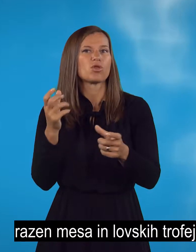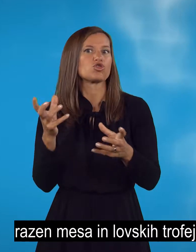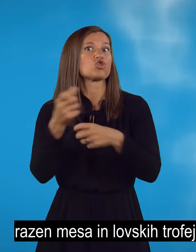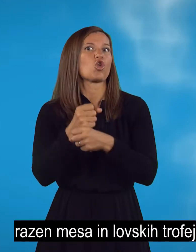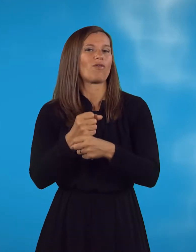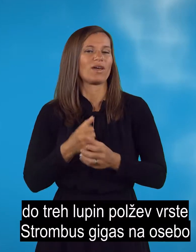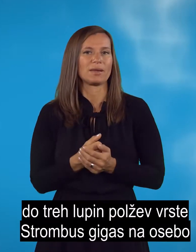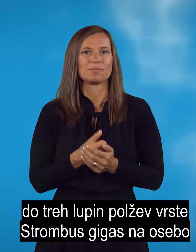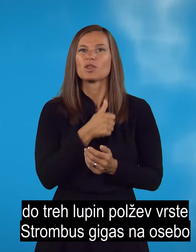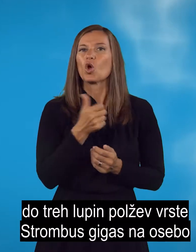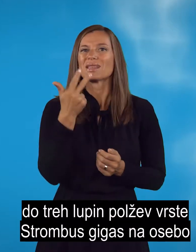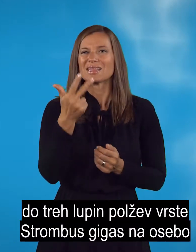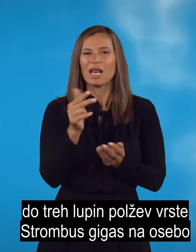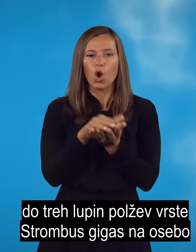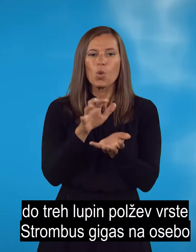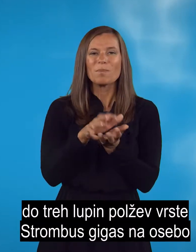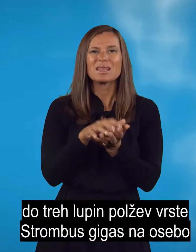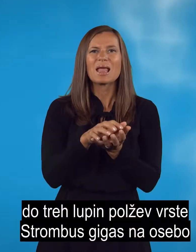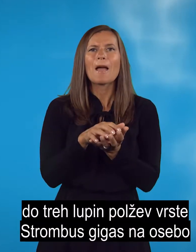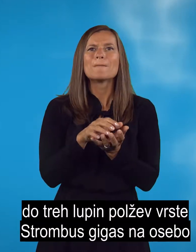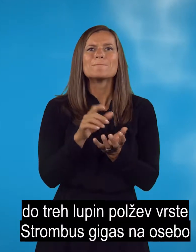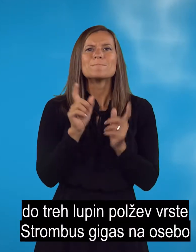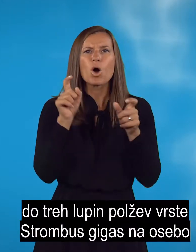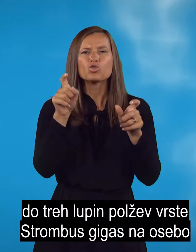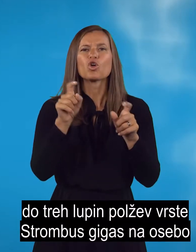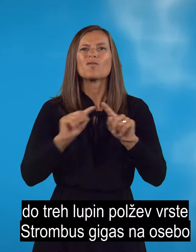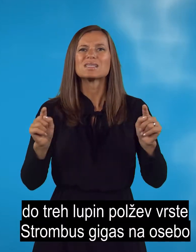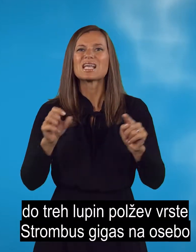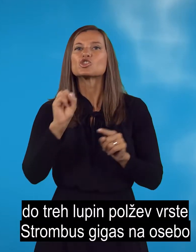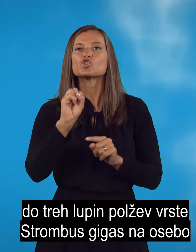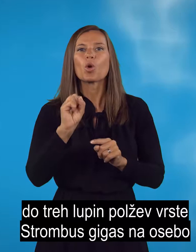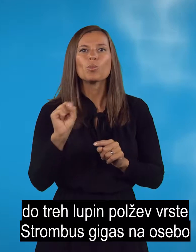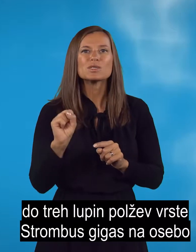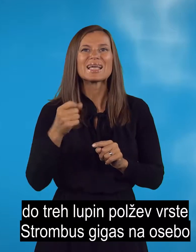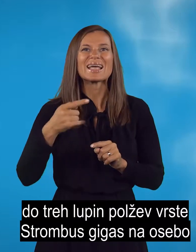Do 3 lupin polžev vrste Strombus gigas na osebo.